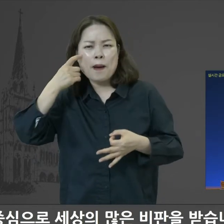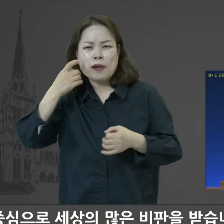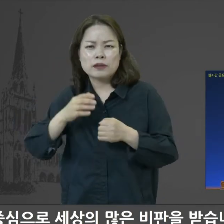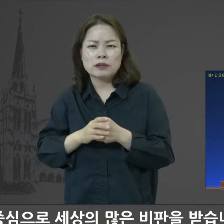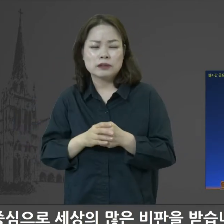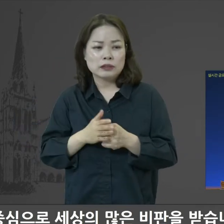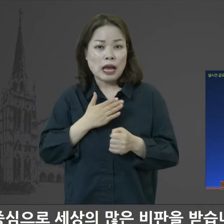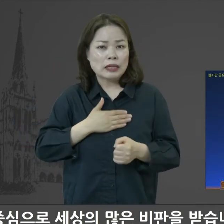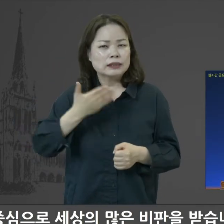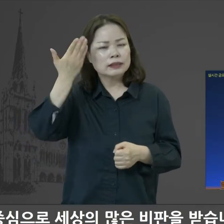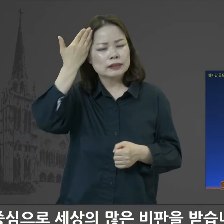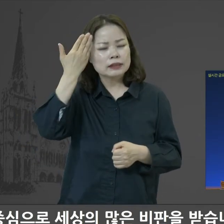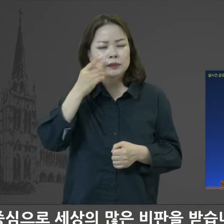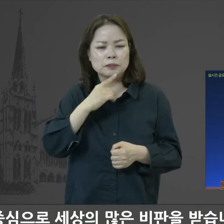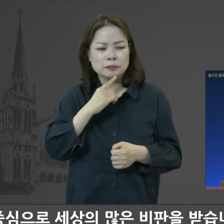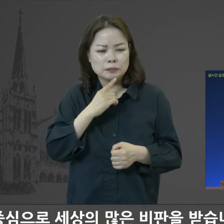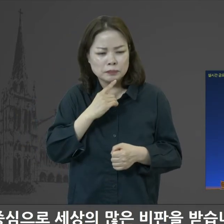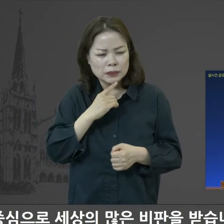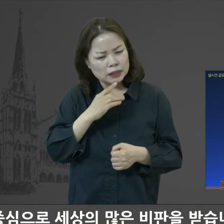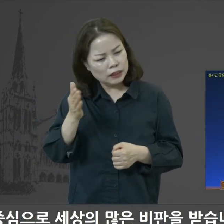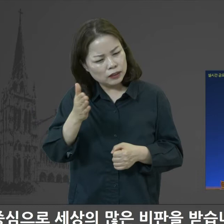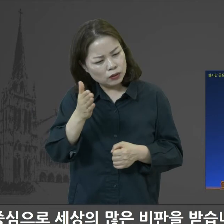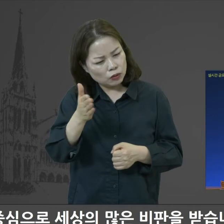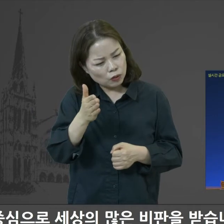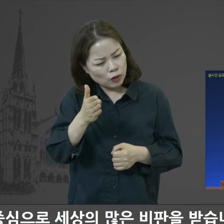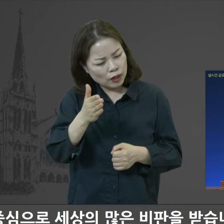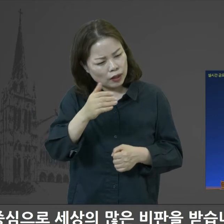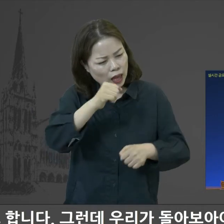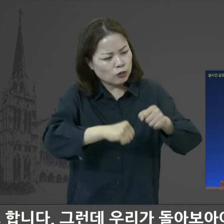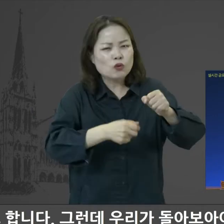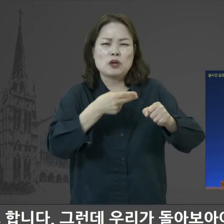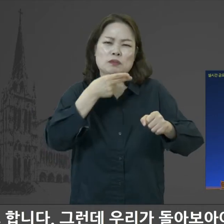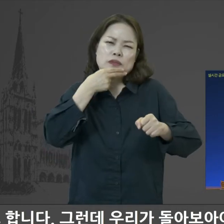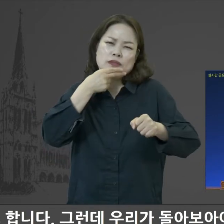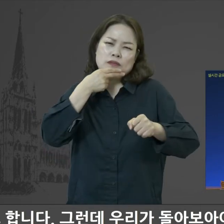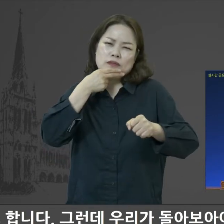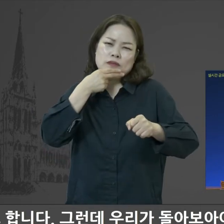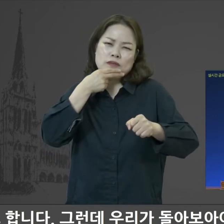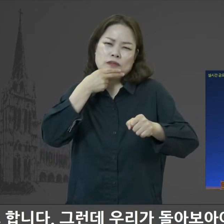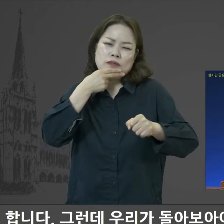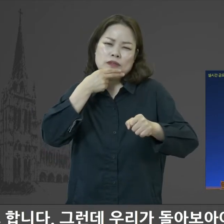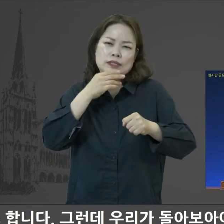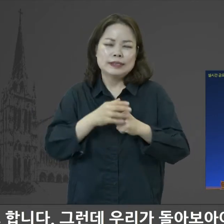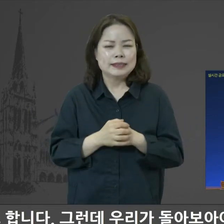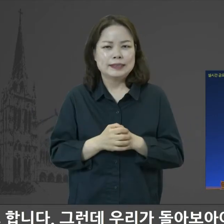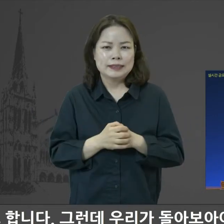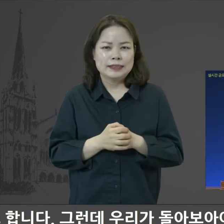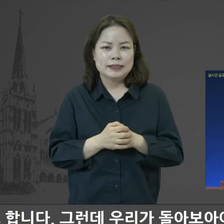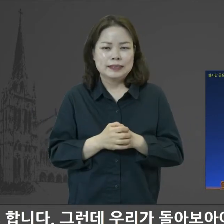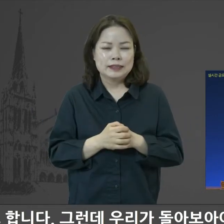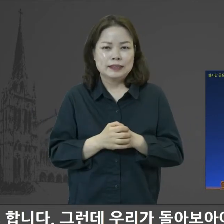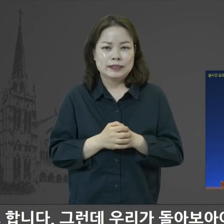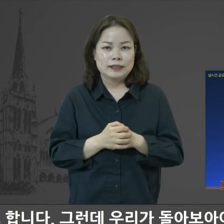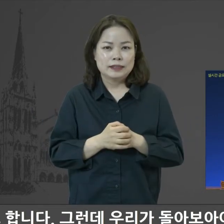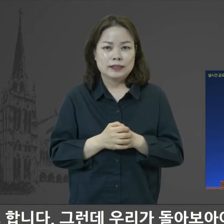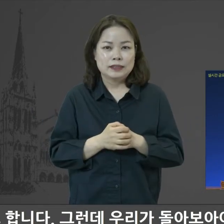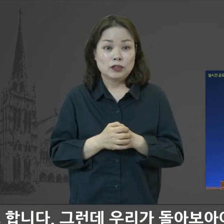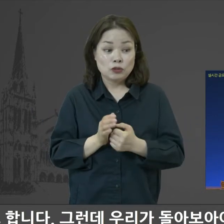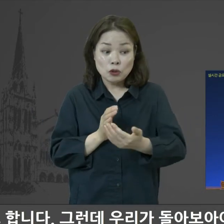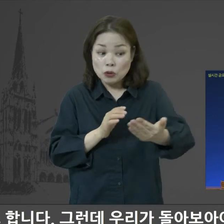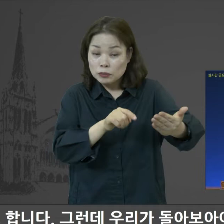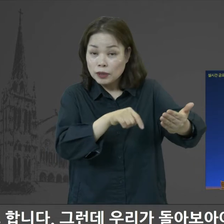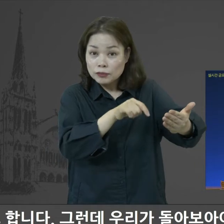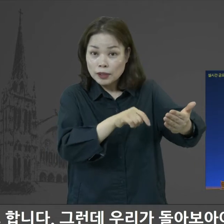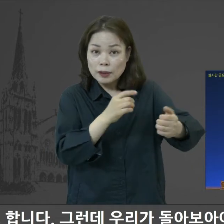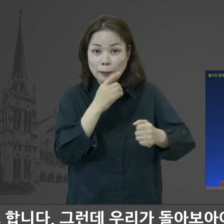우리가 아는 지식만큼 행동이 안 따라줬기 때문에 이런 결과가 일어났다 볼 수 있겠습니다. 혹 여러분